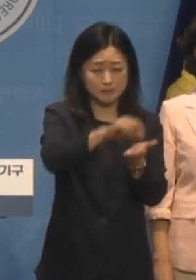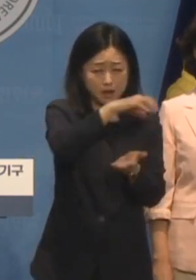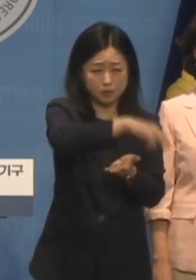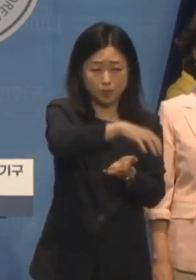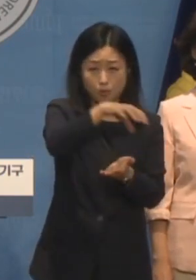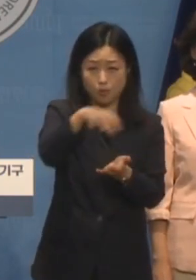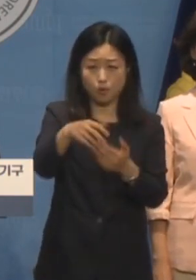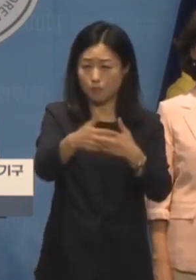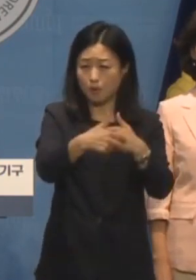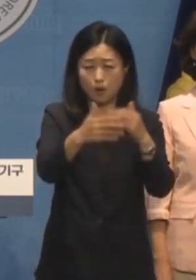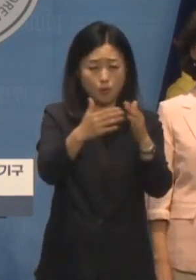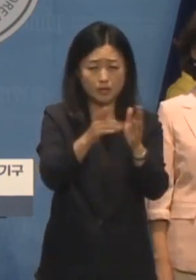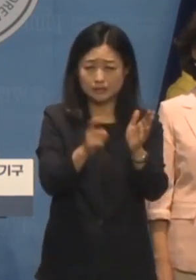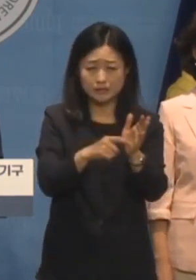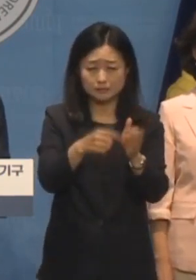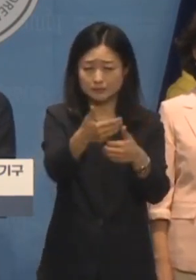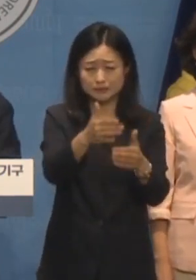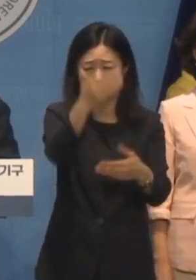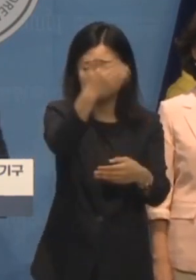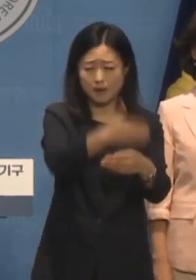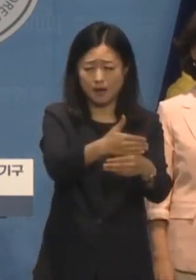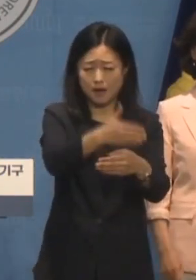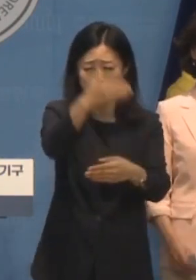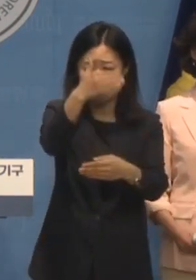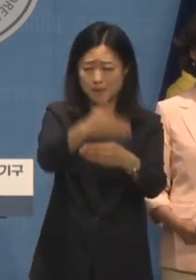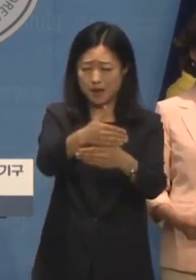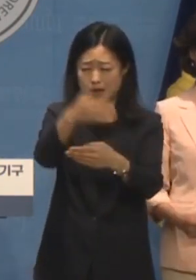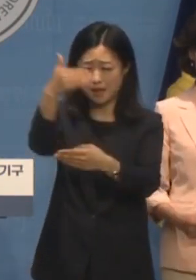이제는 수도권까지 번지고